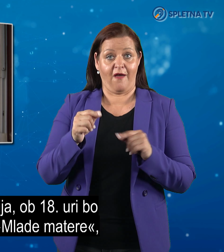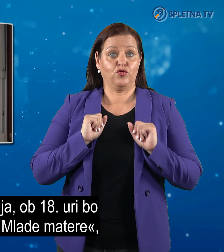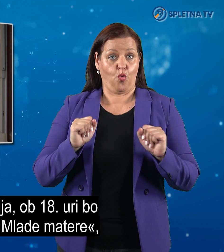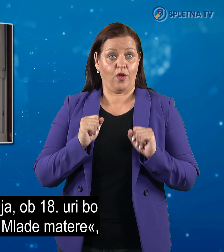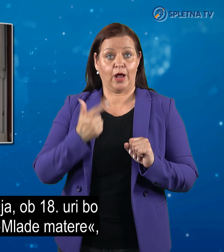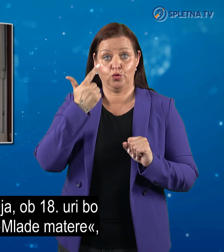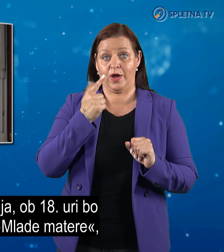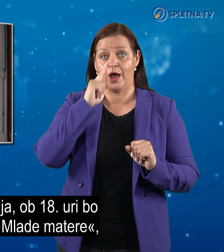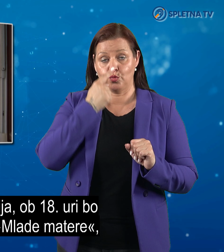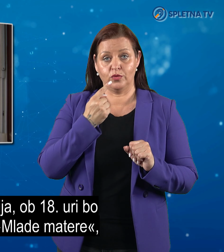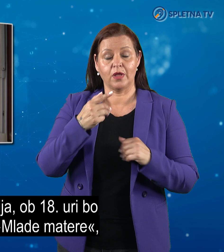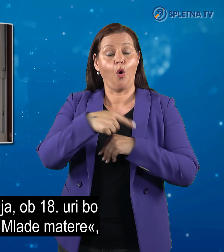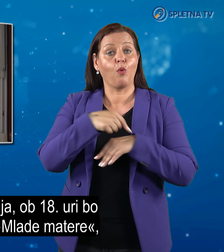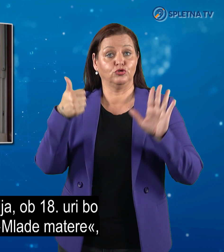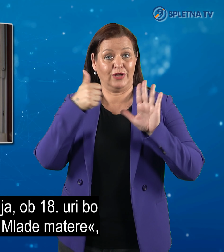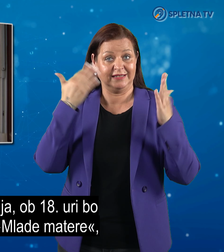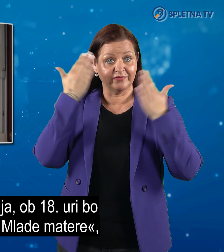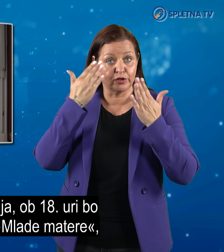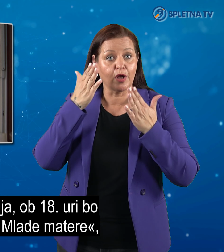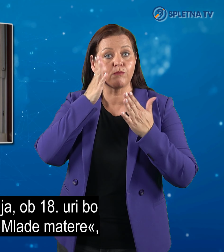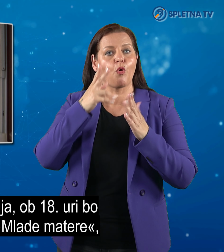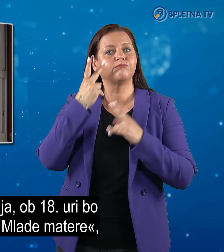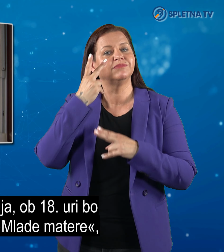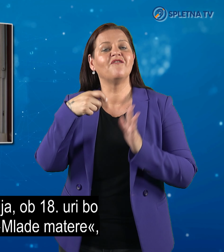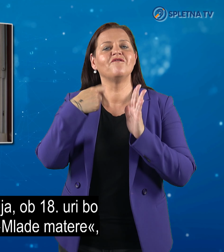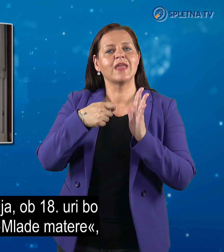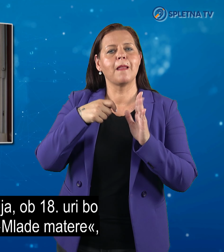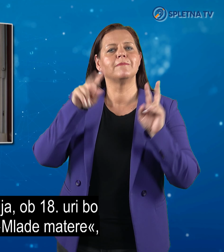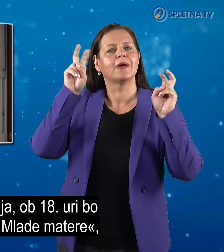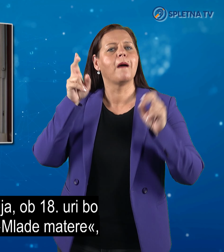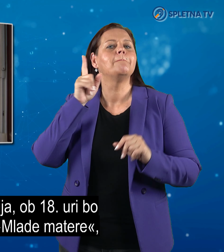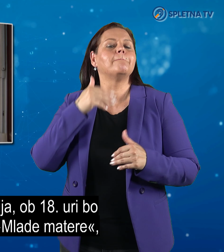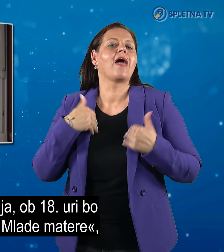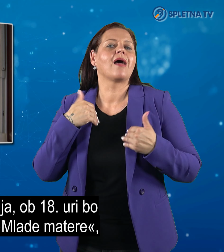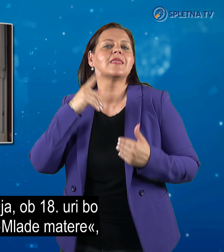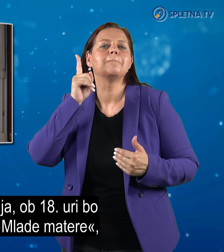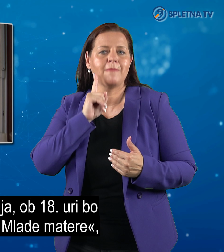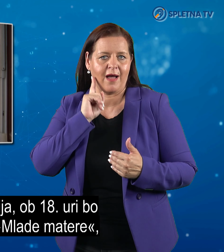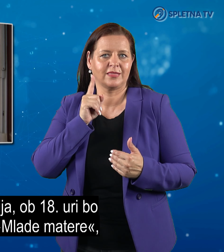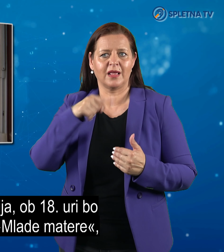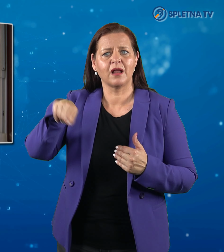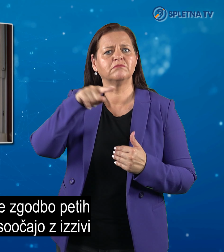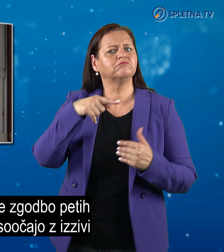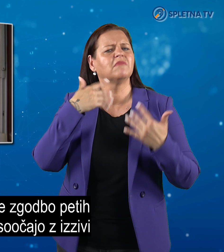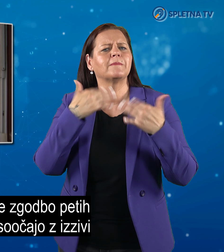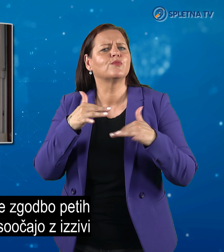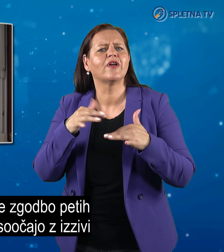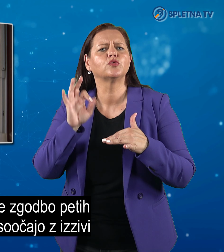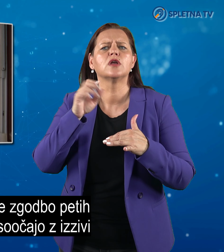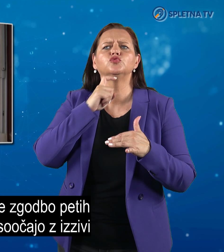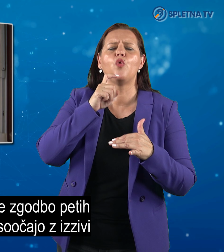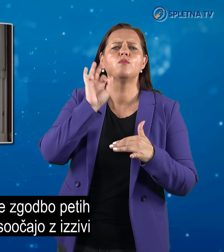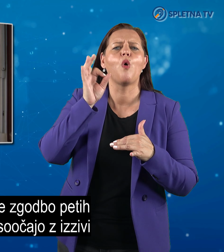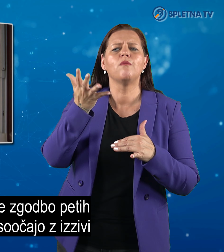V torek 2. junija ob 18. uri bo na ogled film Mlade matere, ki pripoveduje zgodbo 5